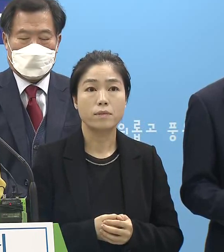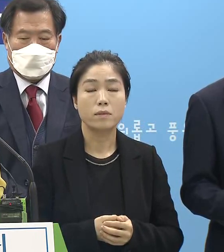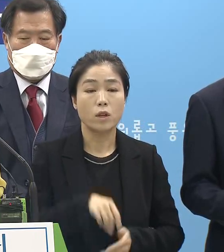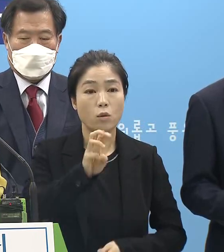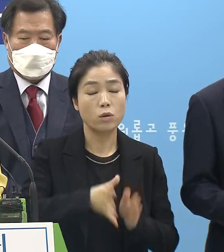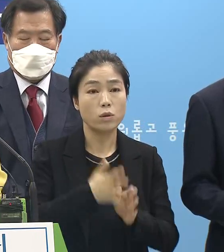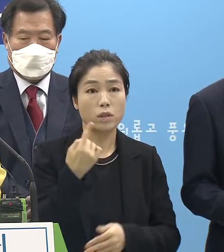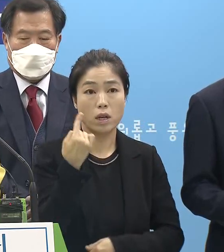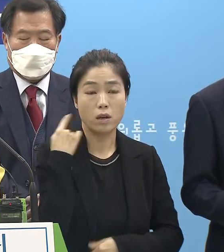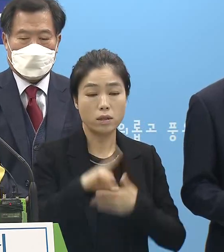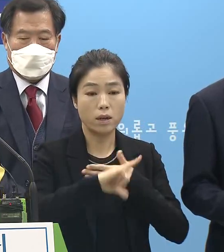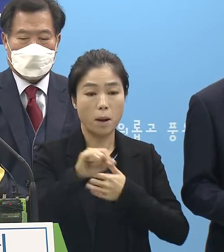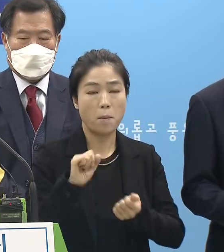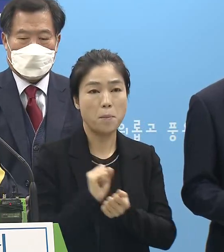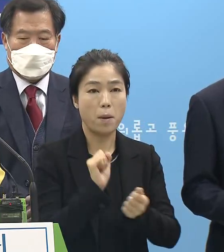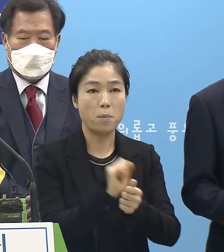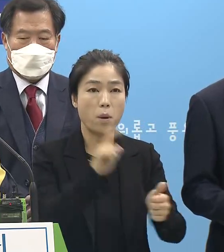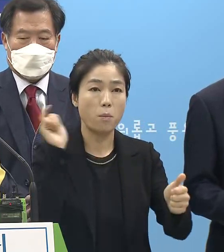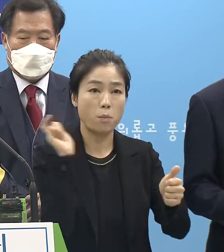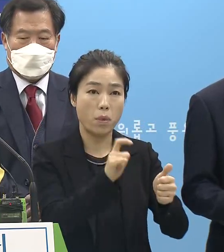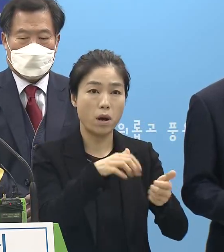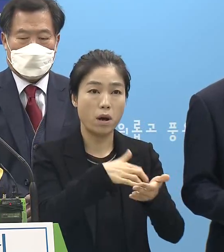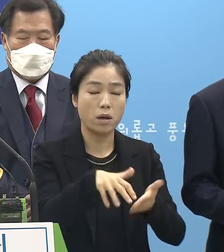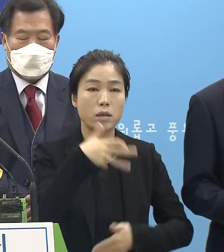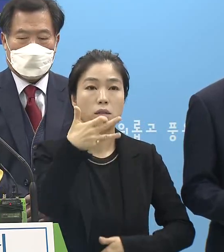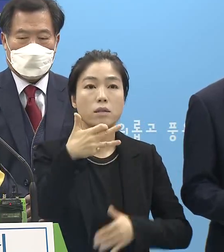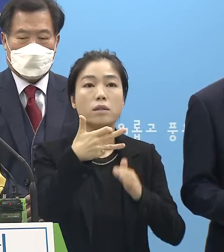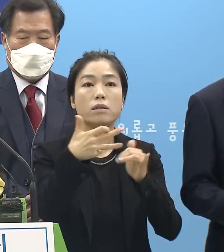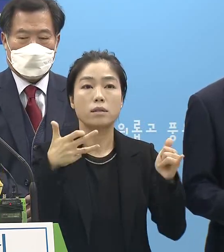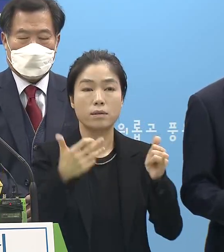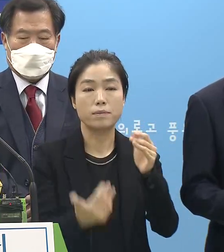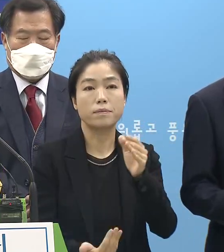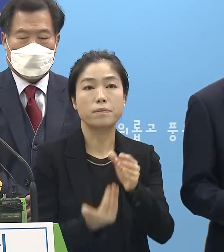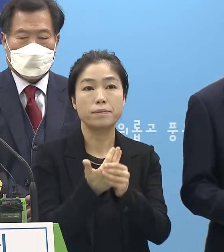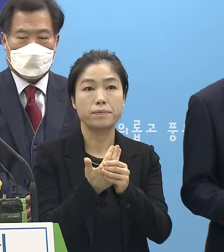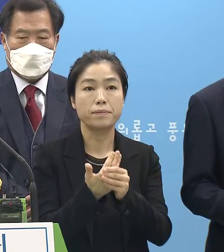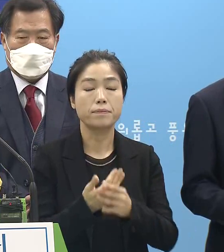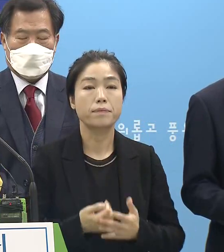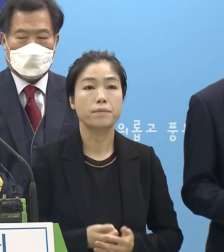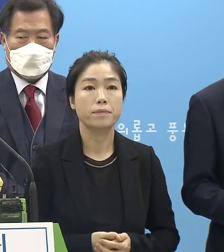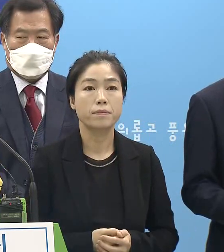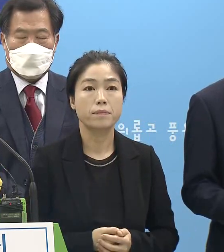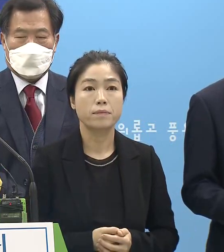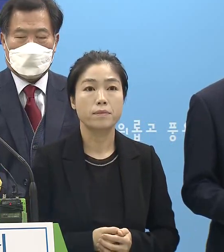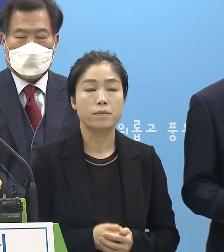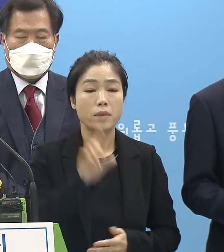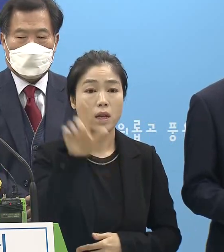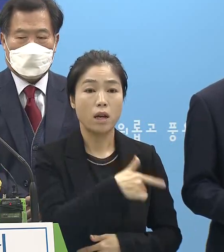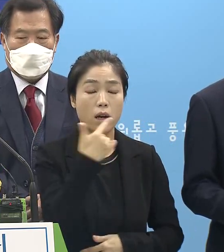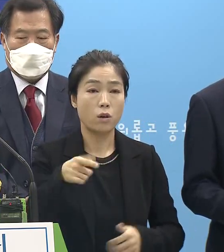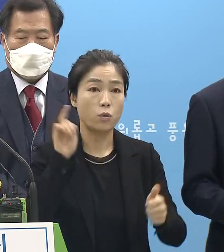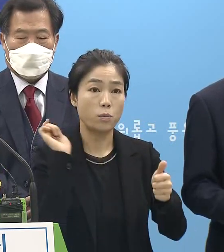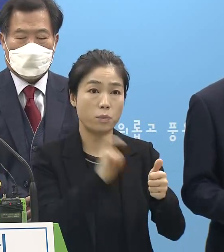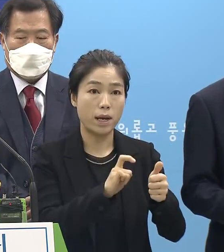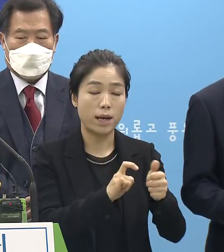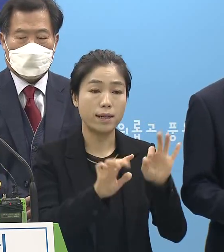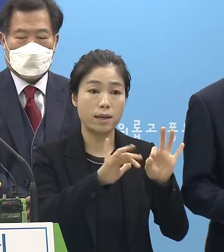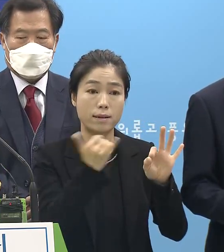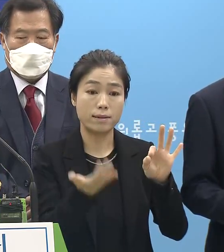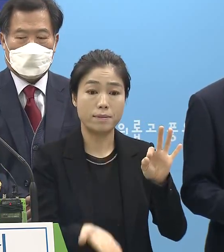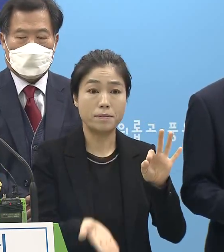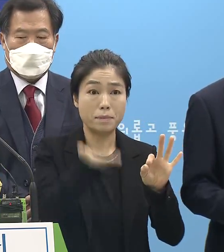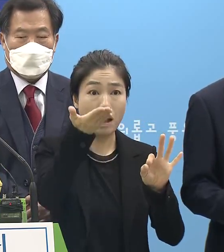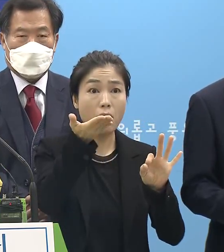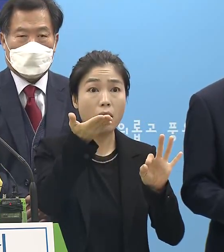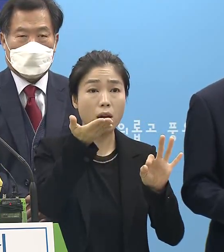우리 시는 어제 지역감염 확진자가 18명 발생했습니다. 1일 확진자가 10명을